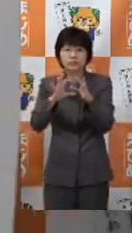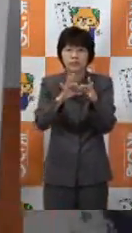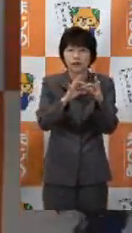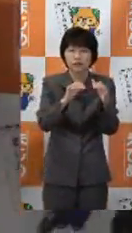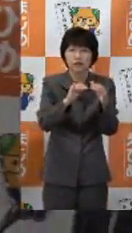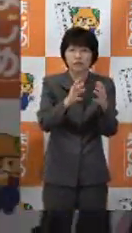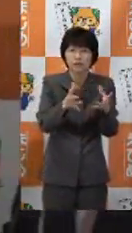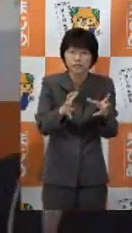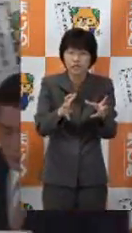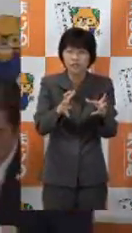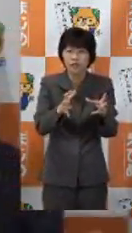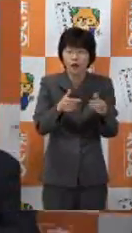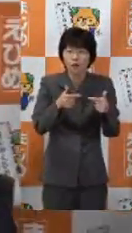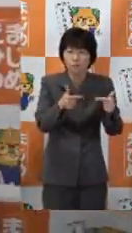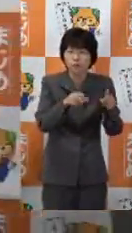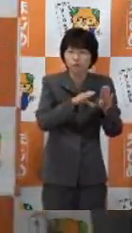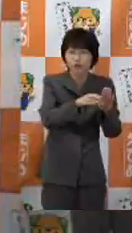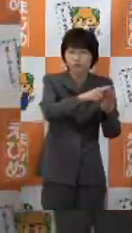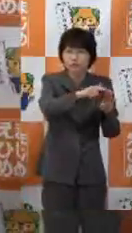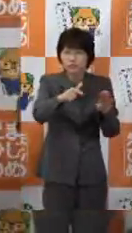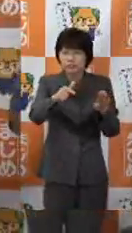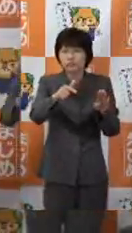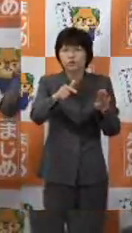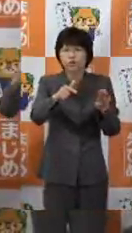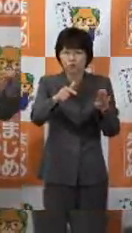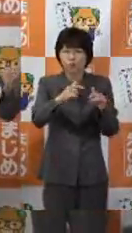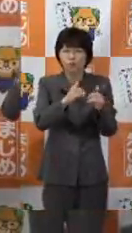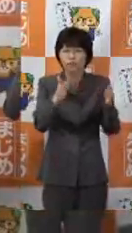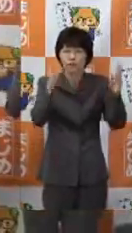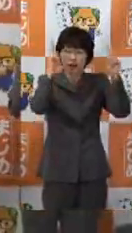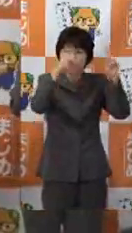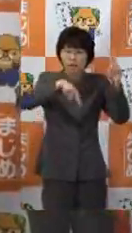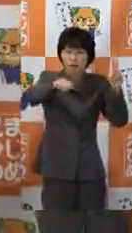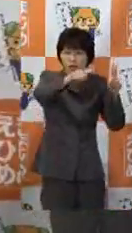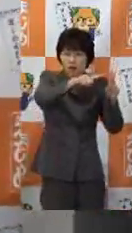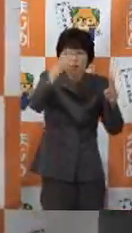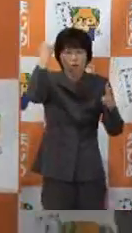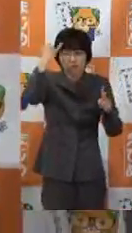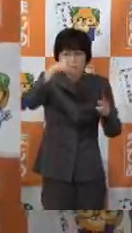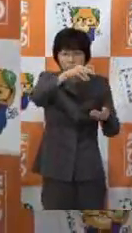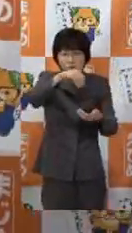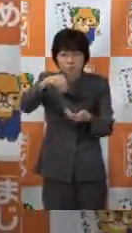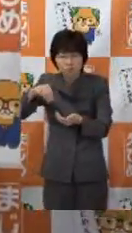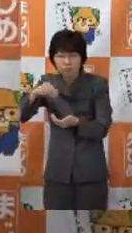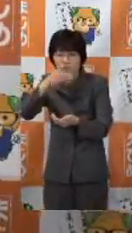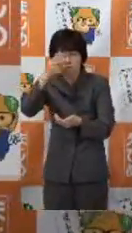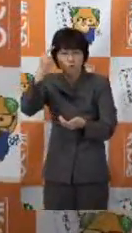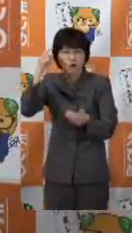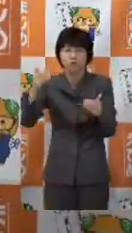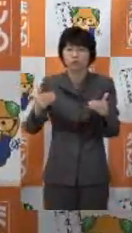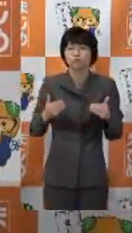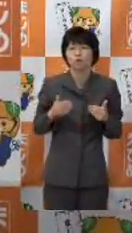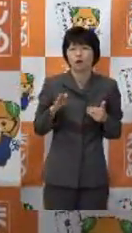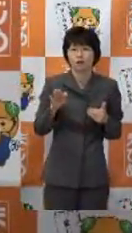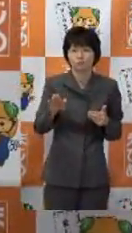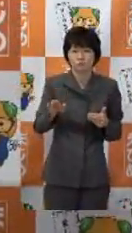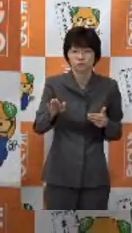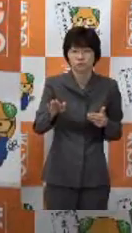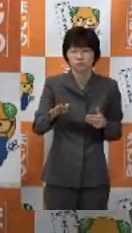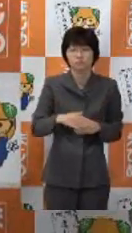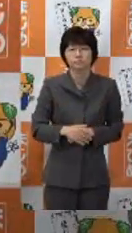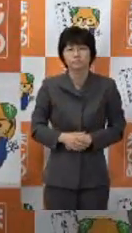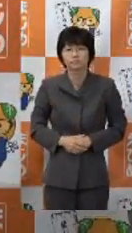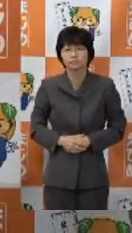なりません国や関係団体バス多久市のウィンター事業所の意見も十分